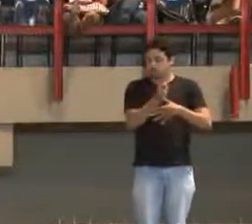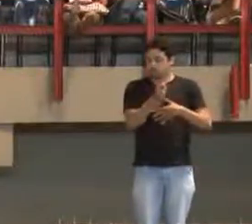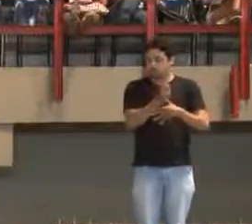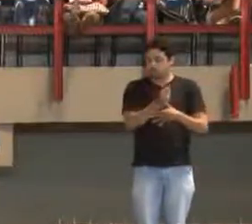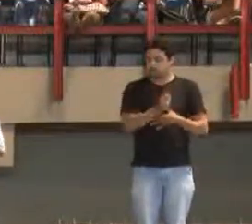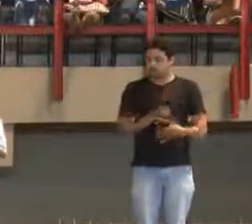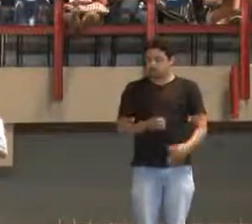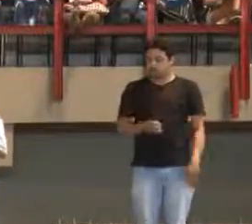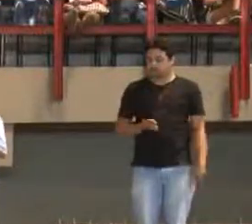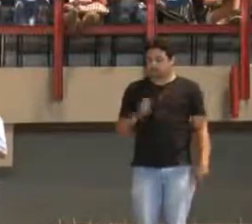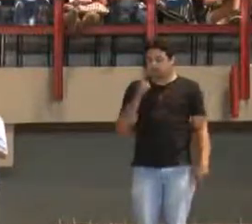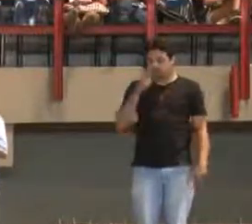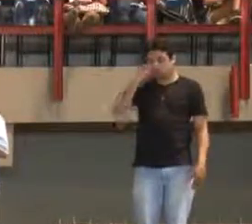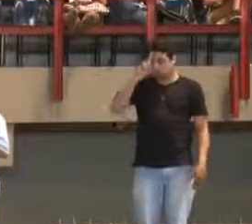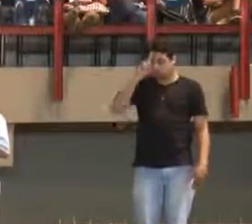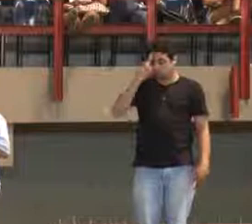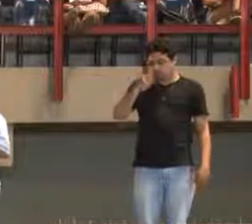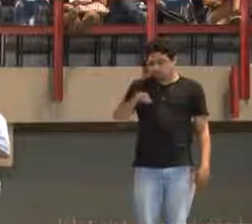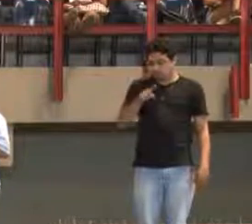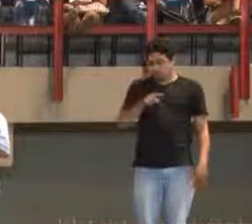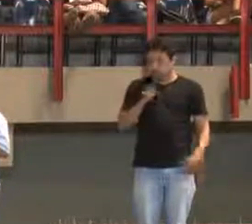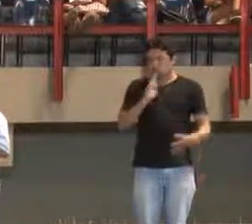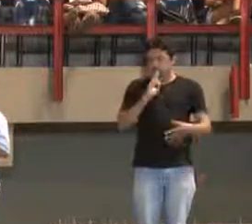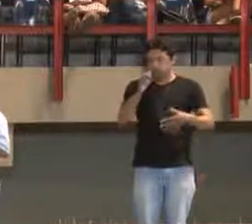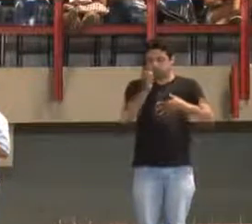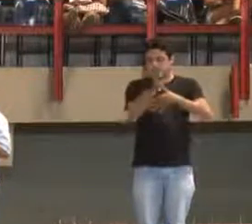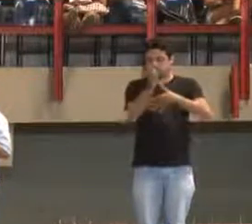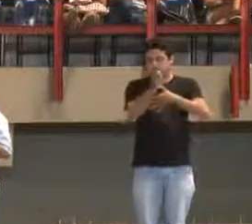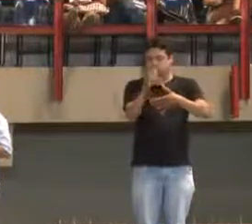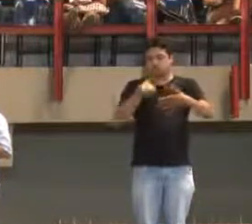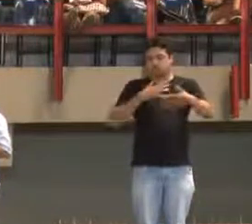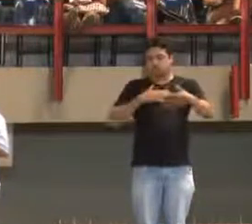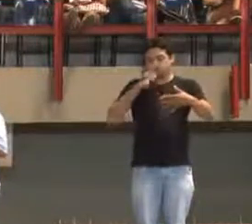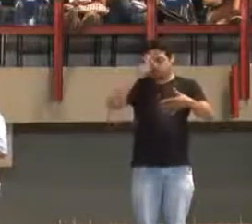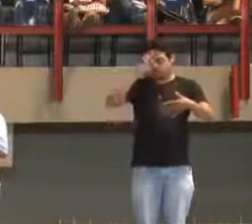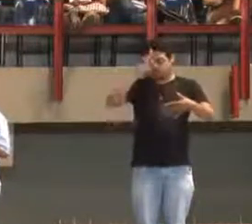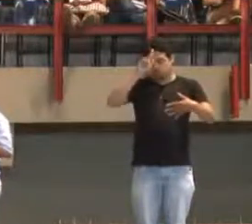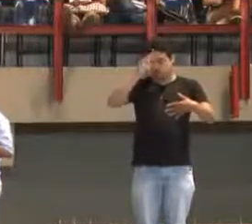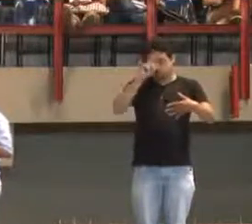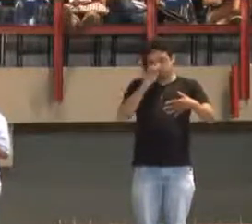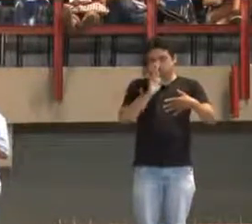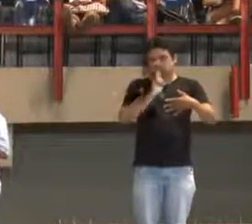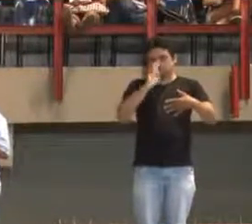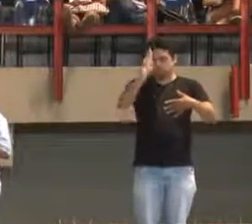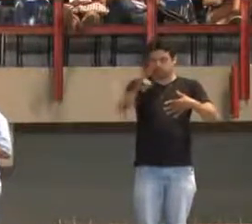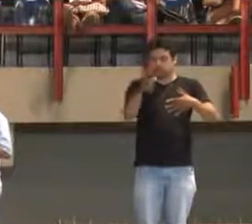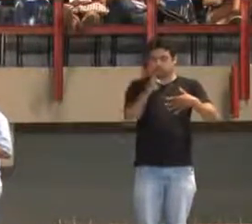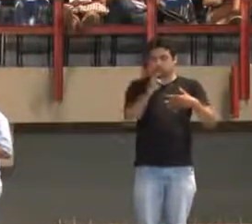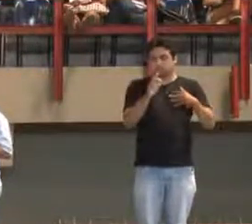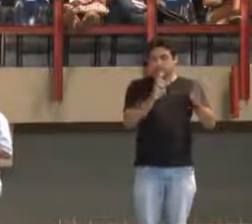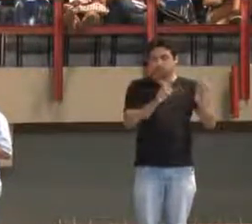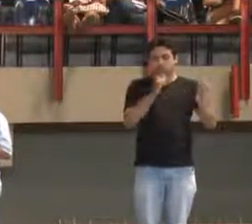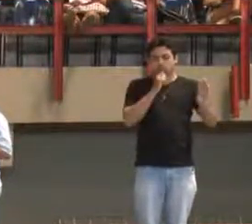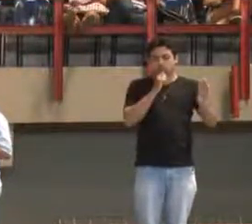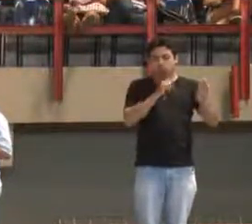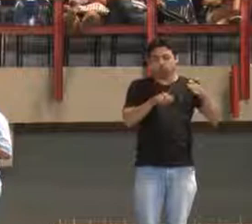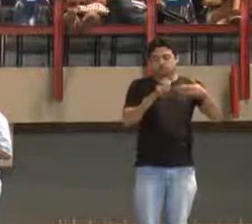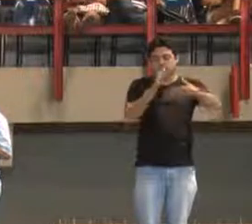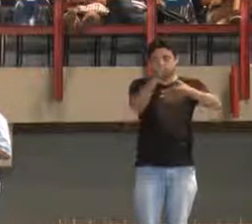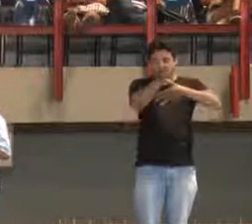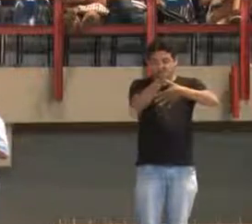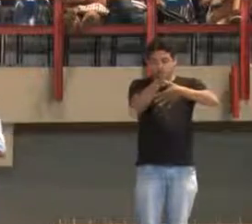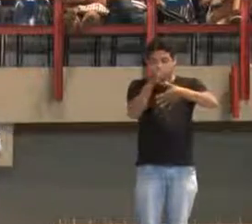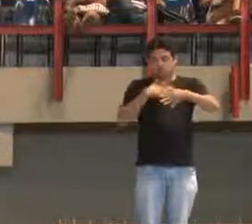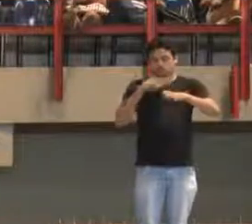Deixa eu ver se eu que marquei errado. É a A, eu que marquei errado, galera. A resposta não é letra B, é letra A. O